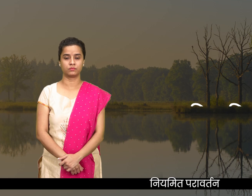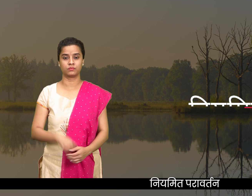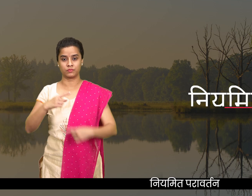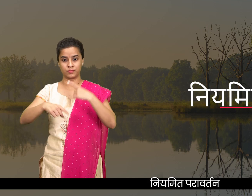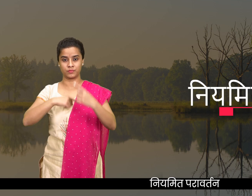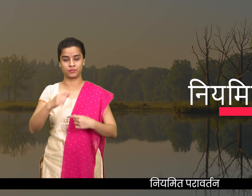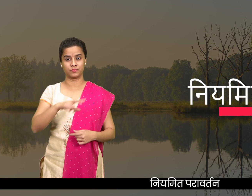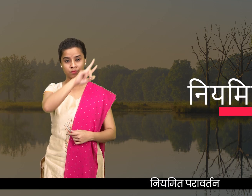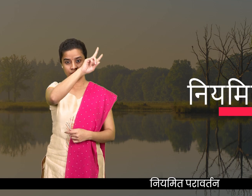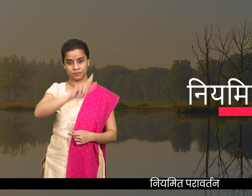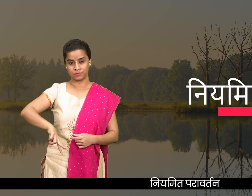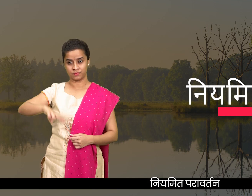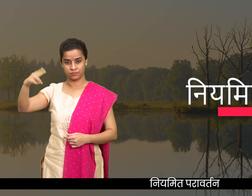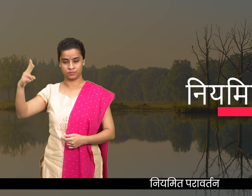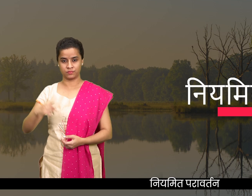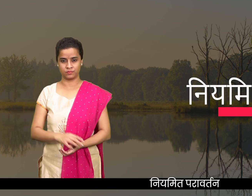नियमित परावर्तन